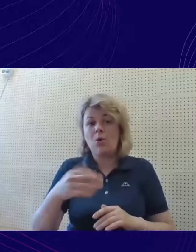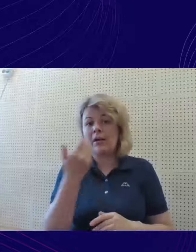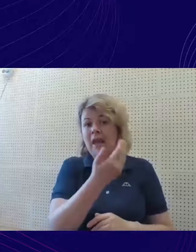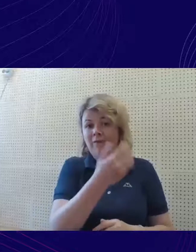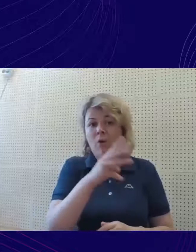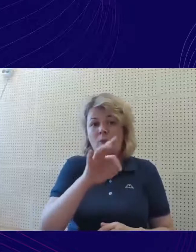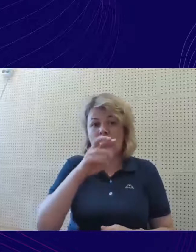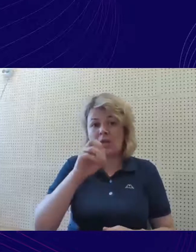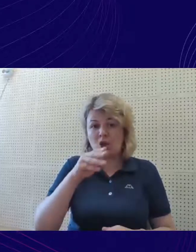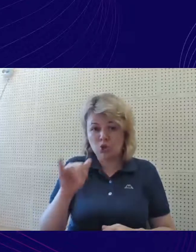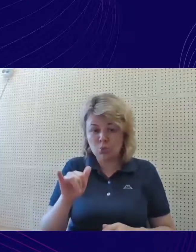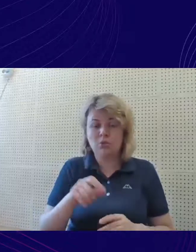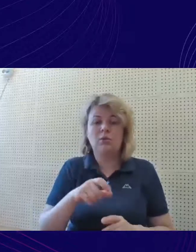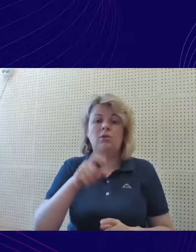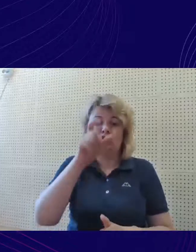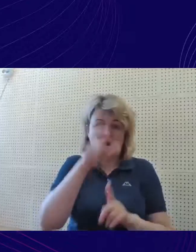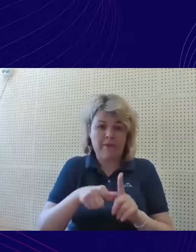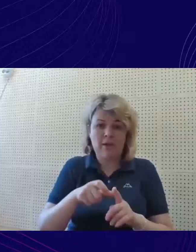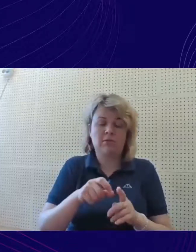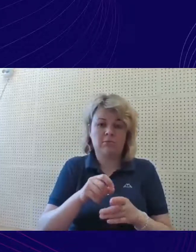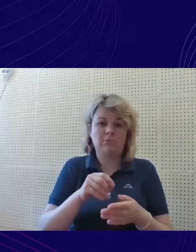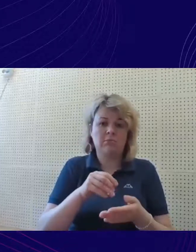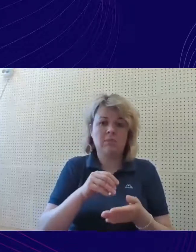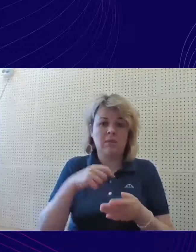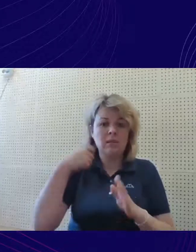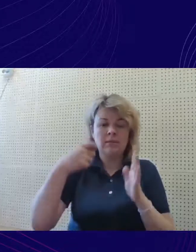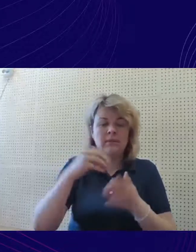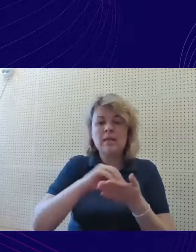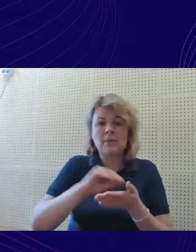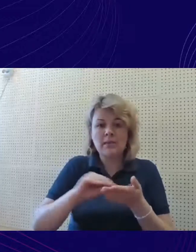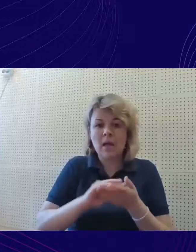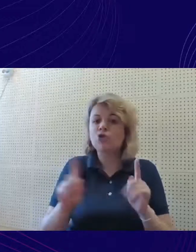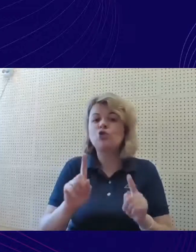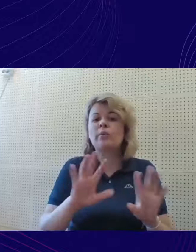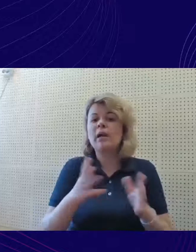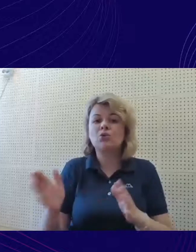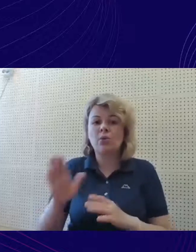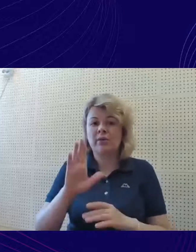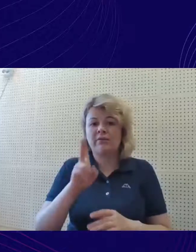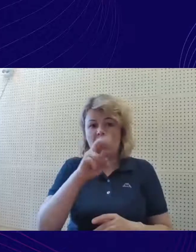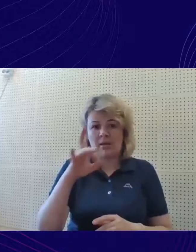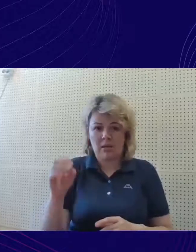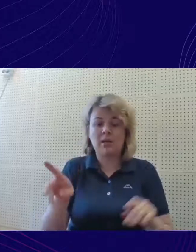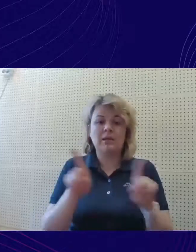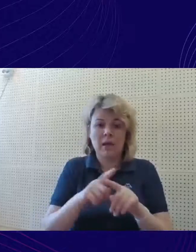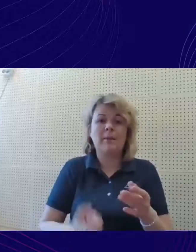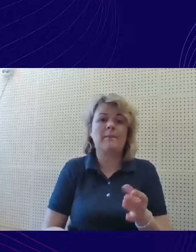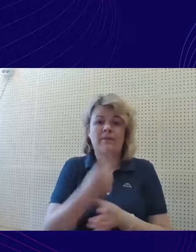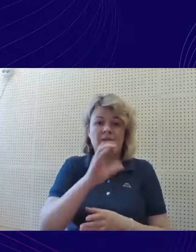человек записал, что происходит в кадре, и так появился сценарий